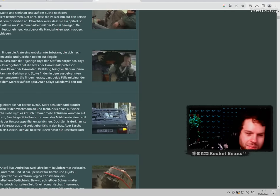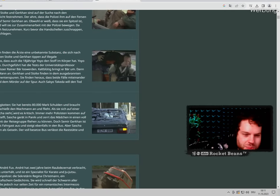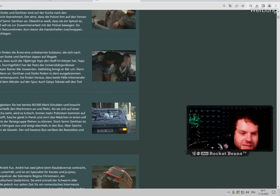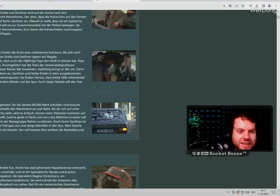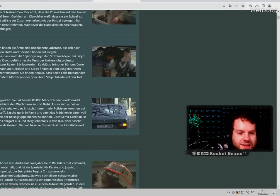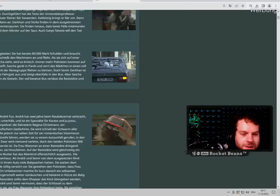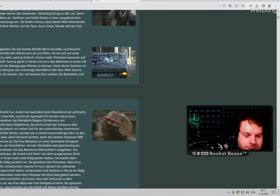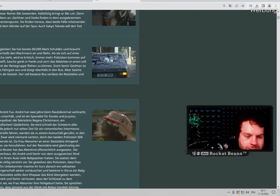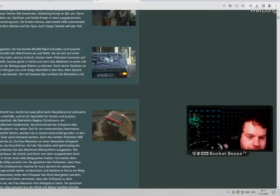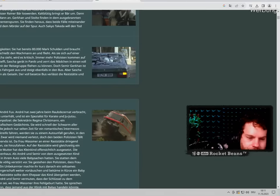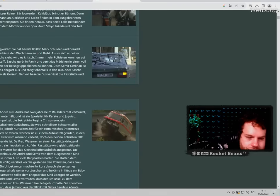Vampir.